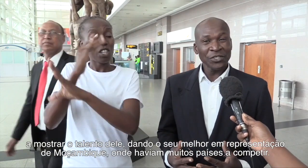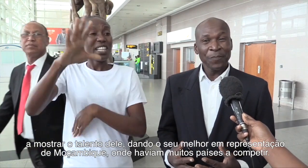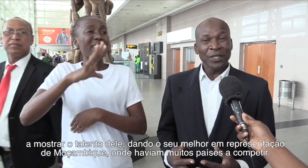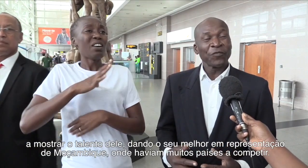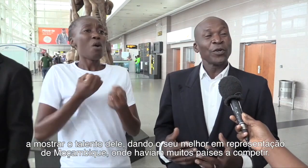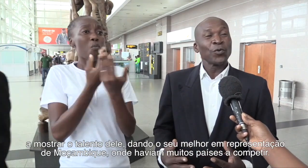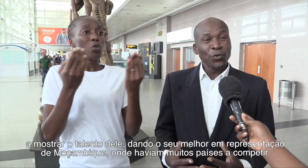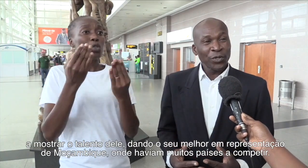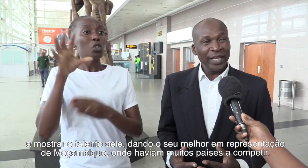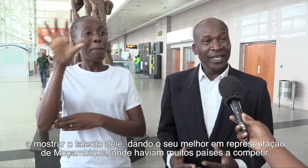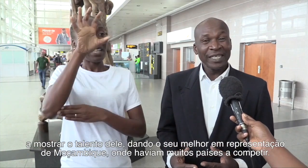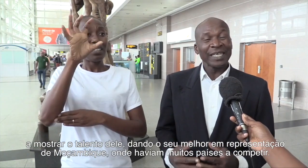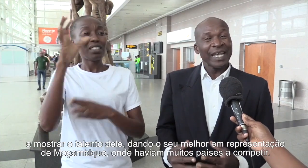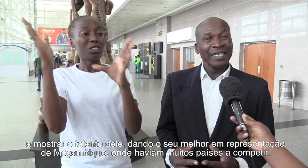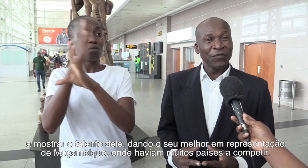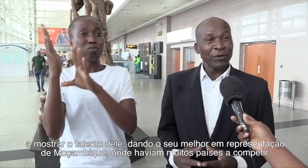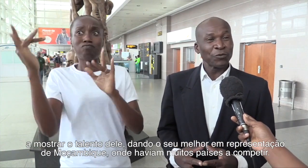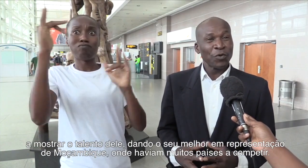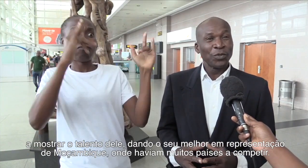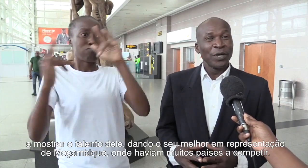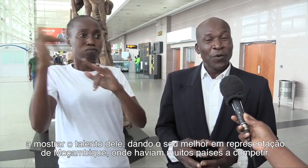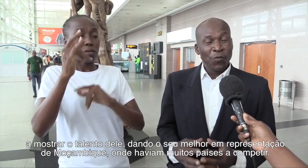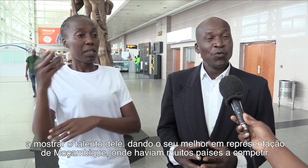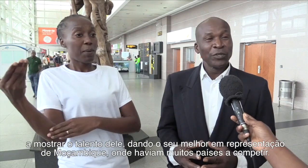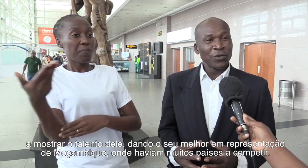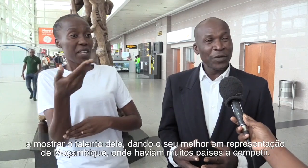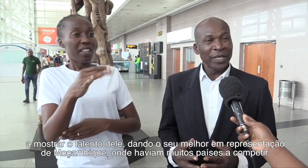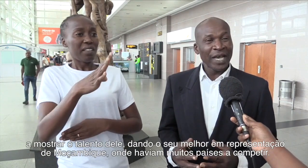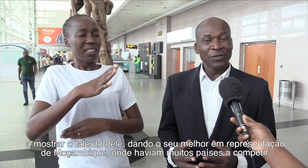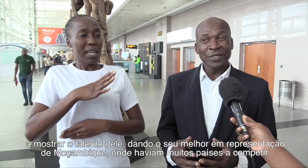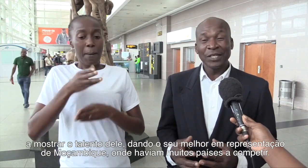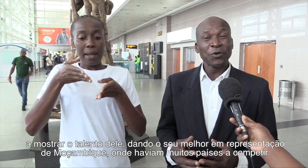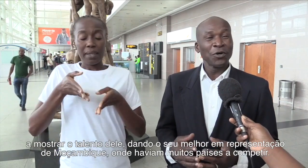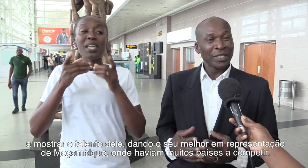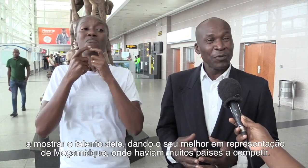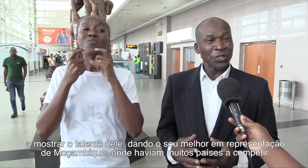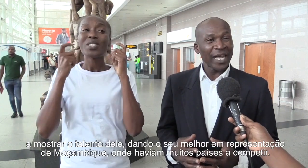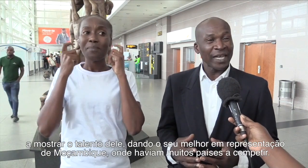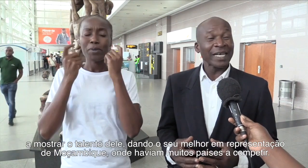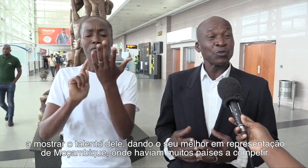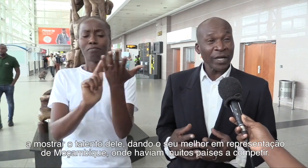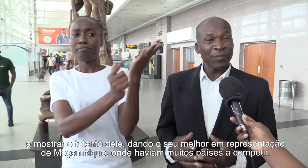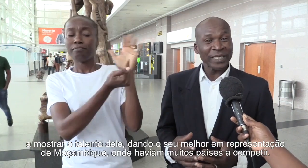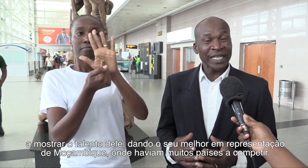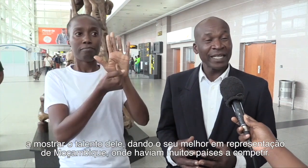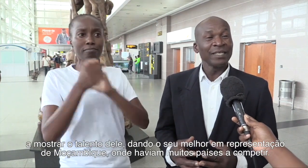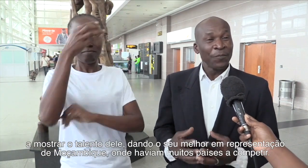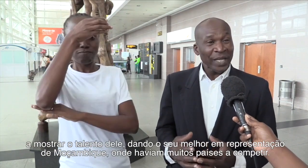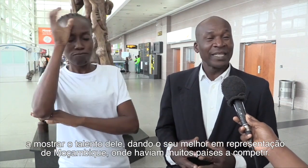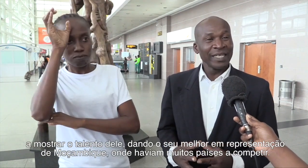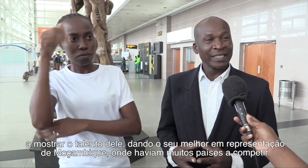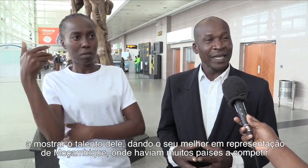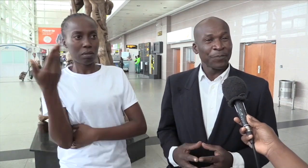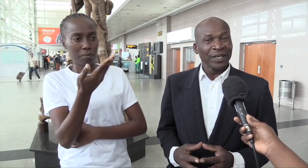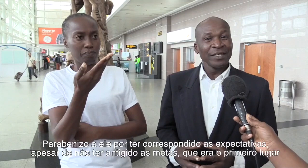países que foram concorrer e que ele, de facto, como o único moçambicano, tentou demonstrar a sua capacidade